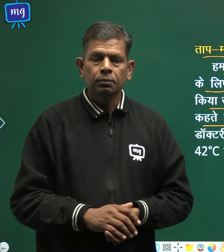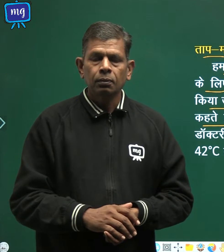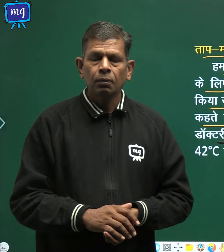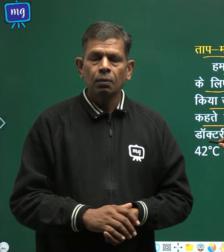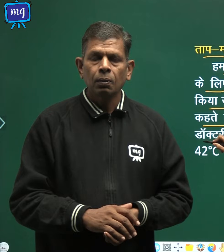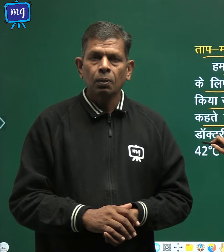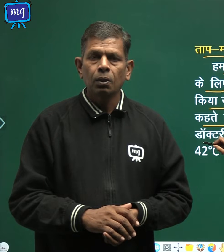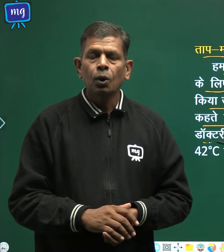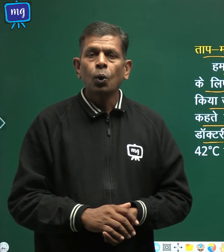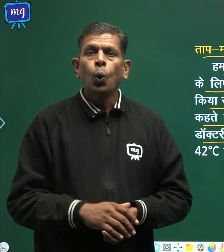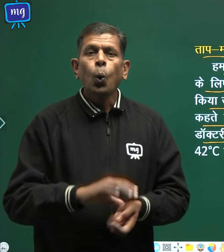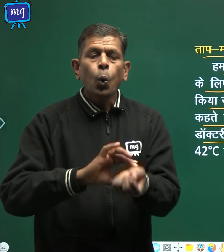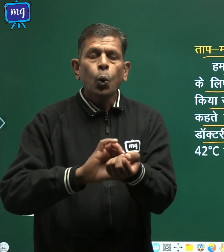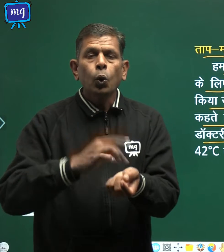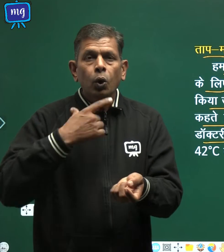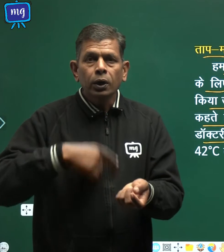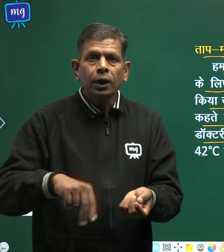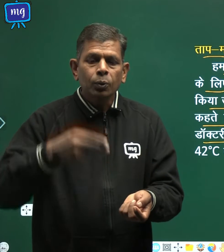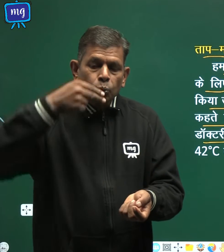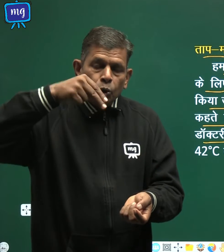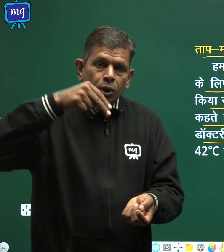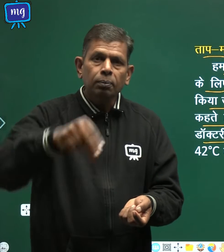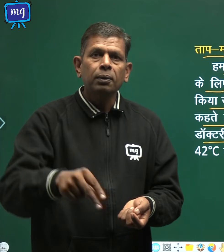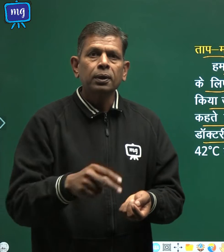डॉक्टरी थर्मामीटर से